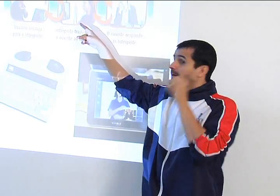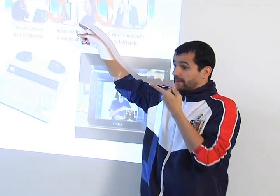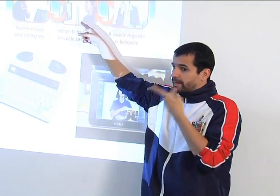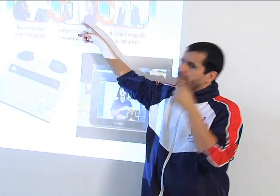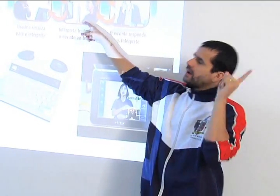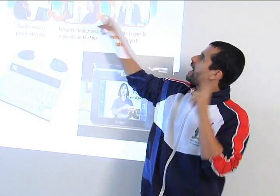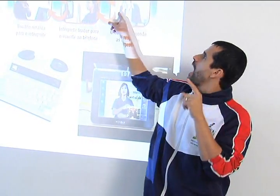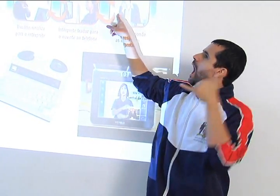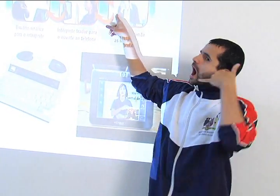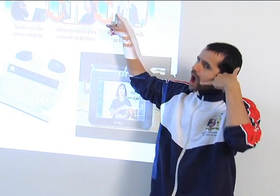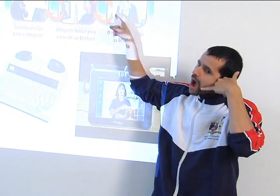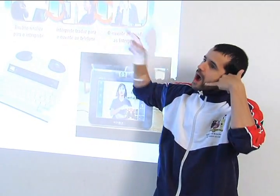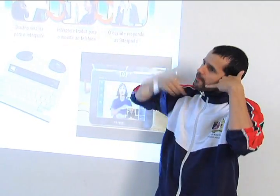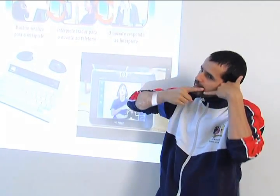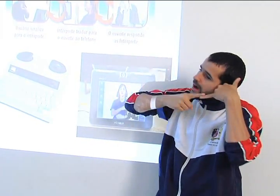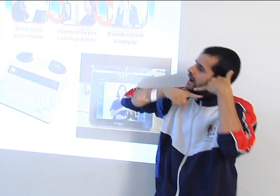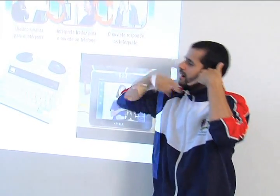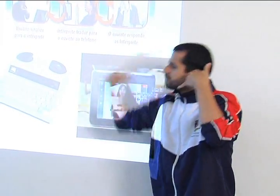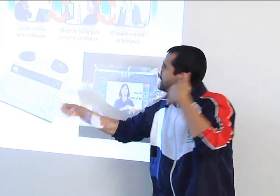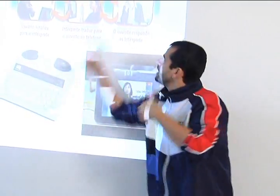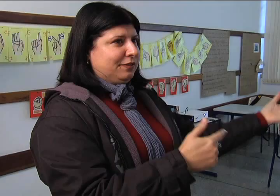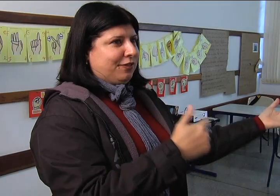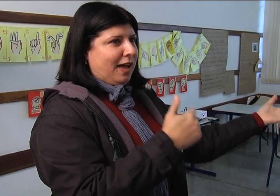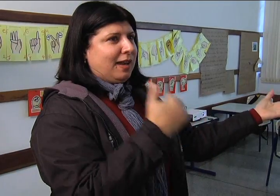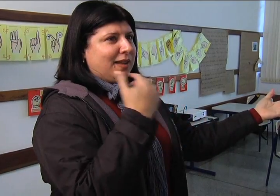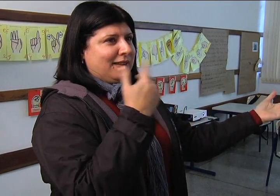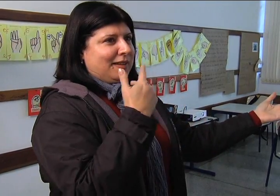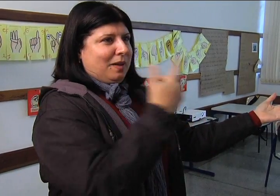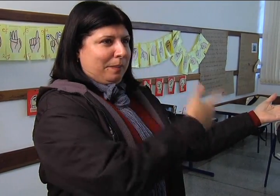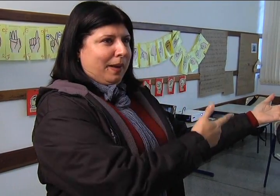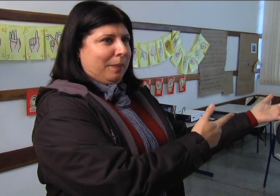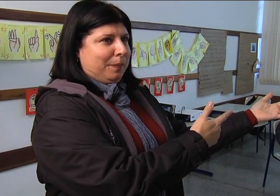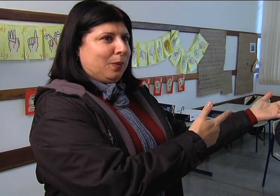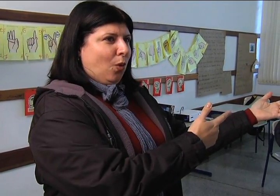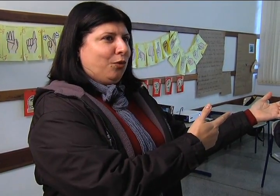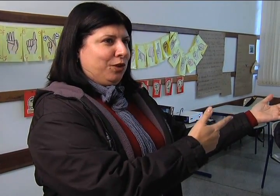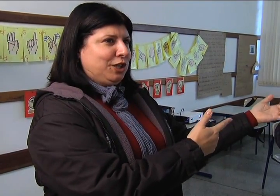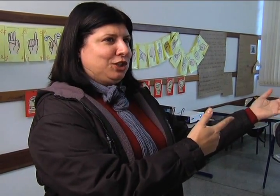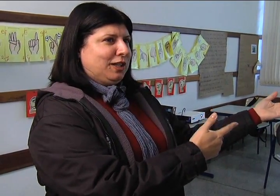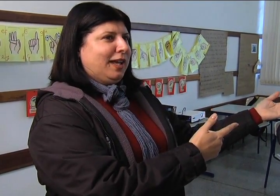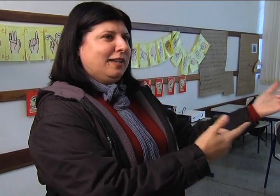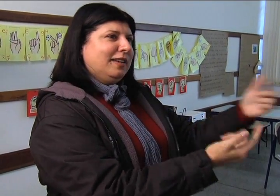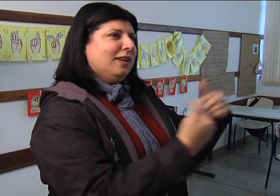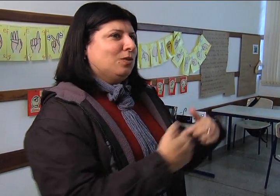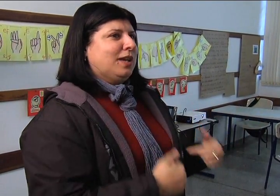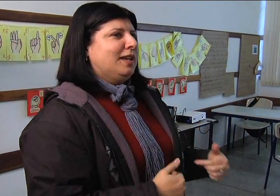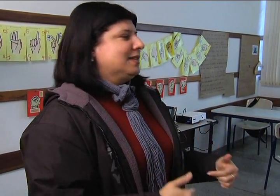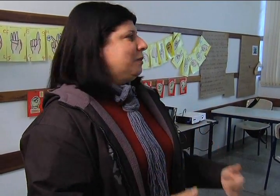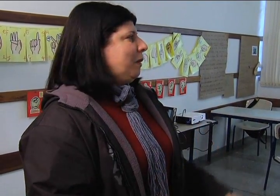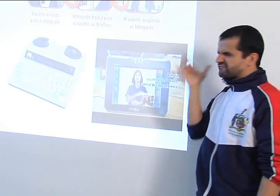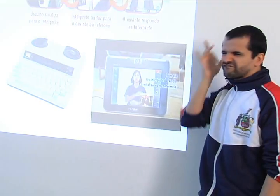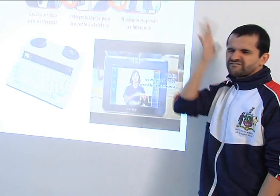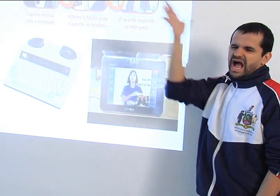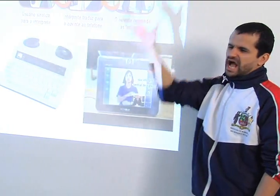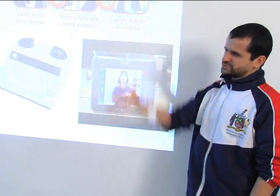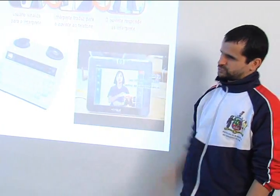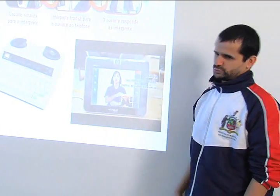sabor da pizza que ele quer, e o intérprete, então, fala para o ouvinte, né, e ele consegue receber uma pizza, por exemplo, em